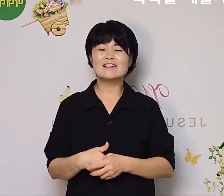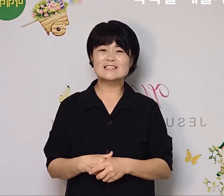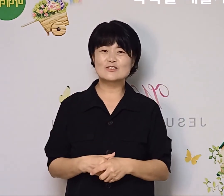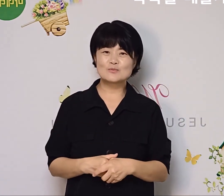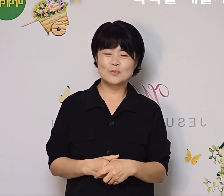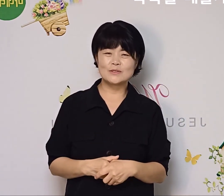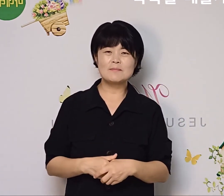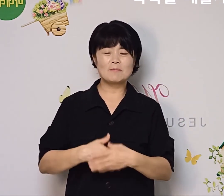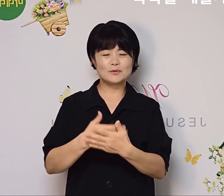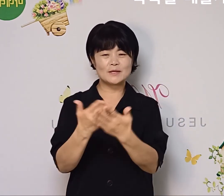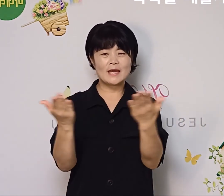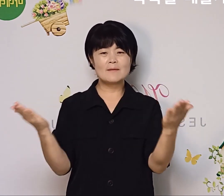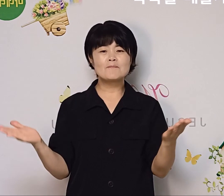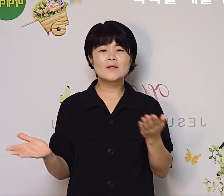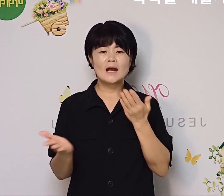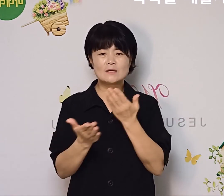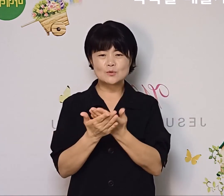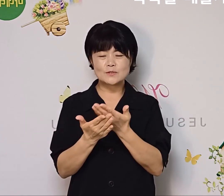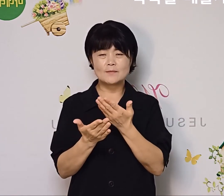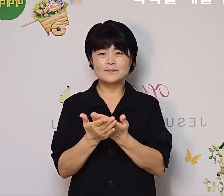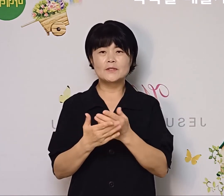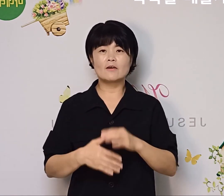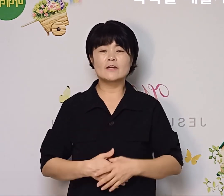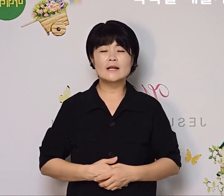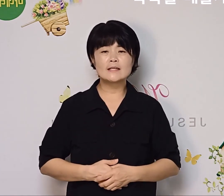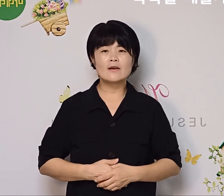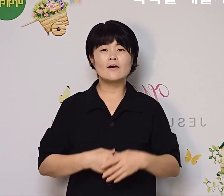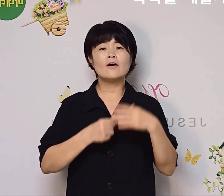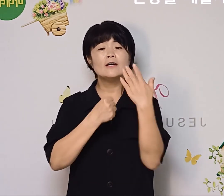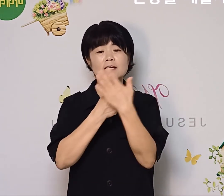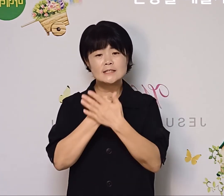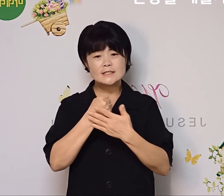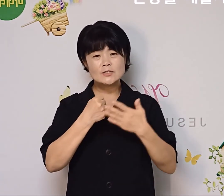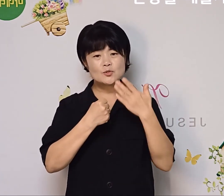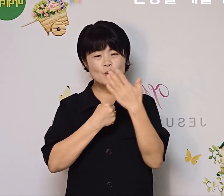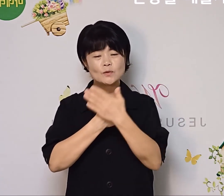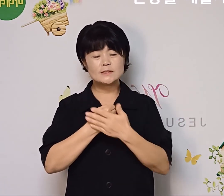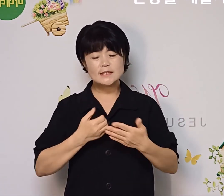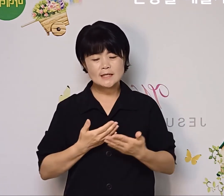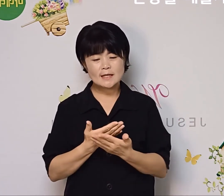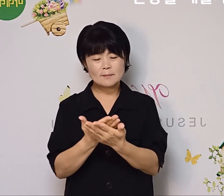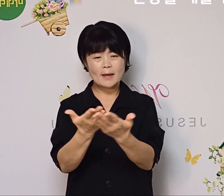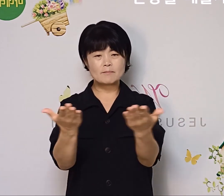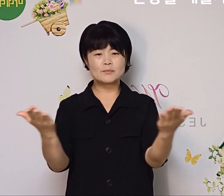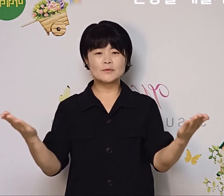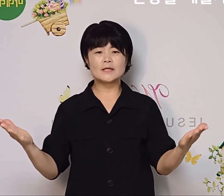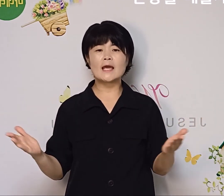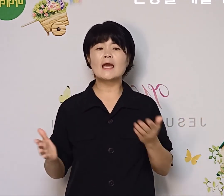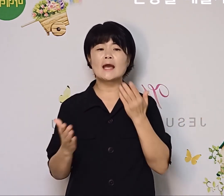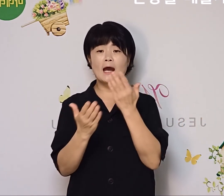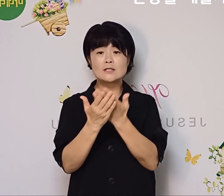그래서 축복을 베풀게 하소서. 연결할게요. 은총을 베풀게